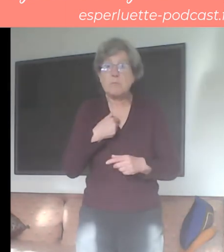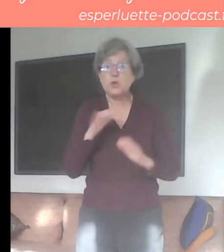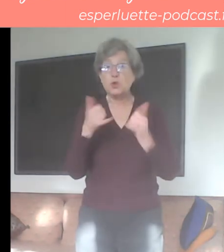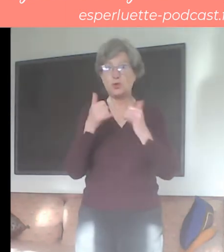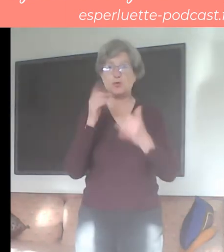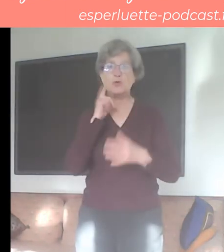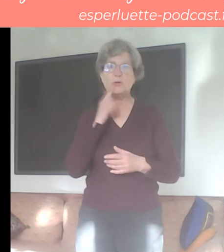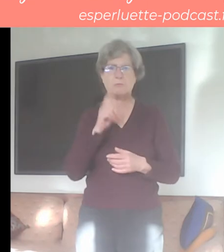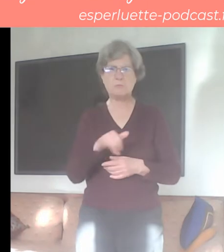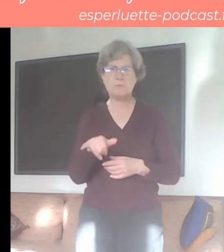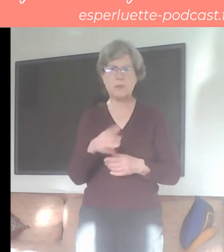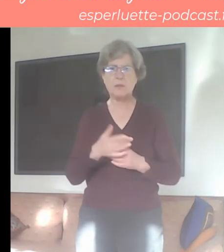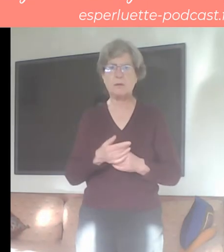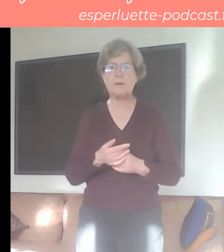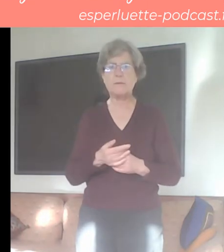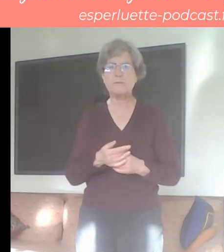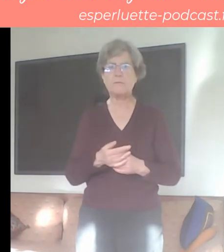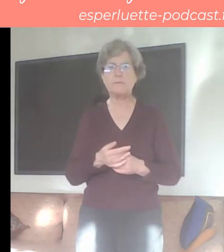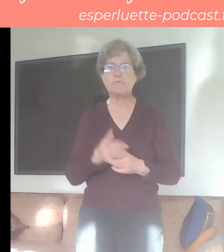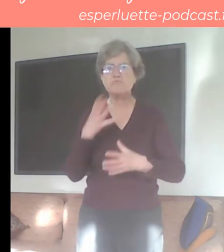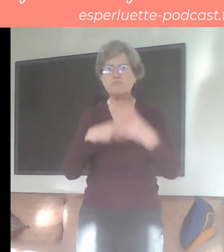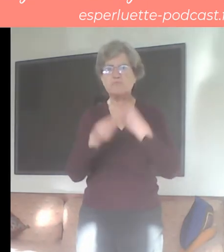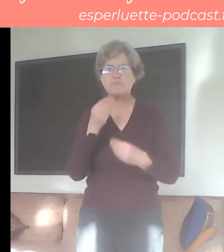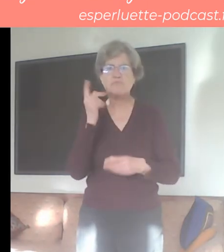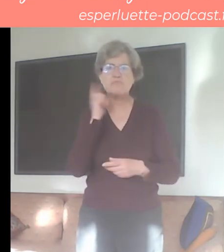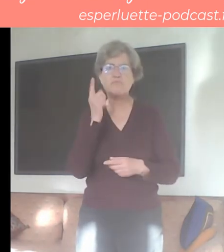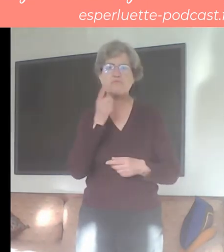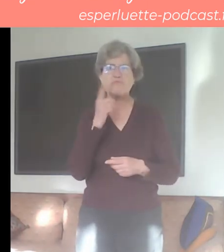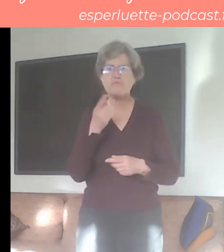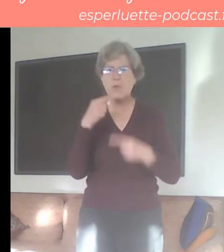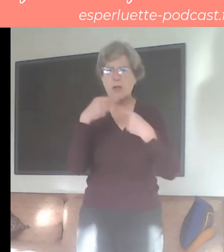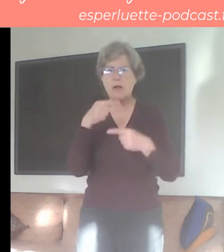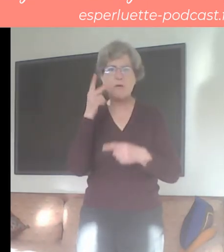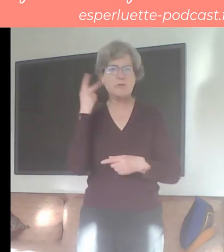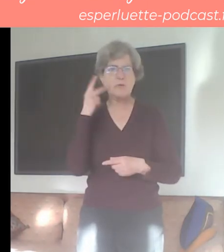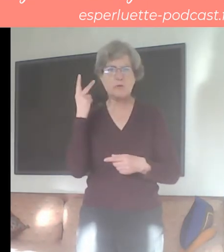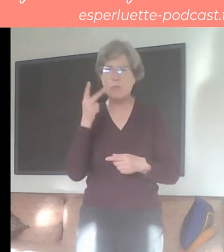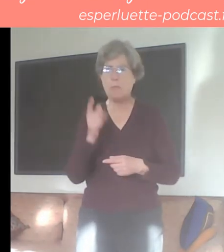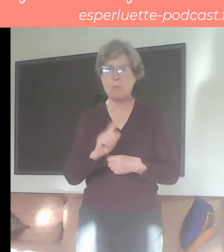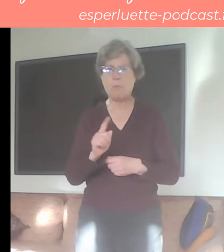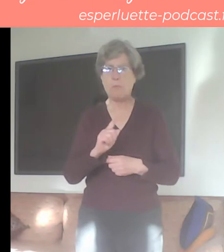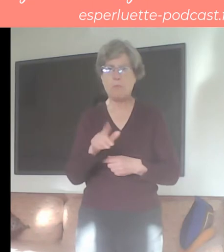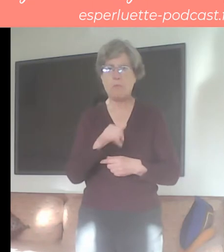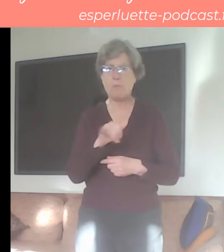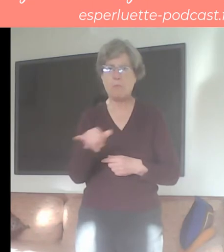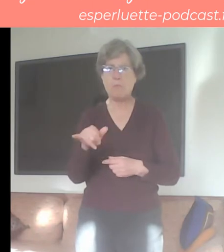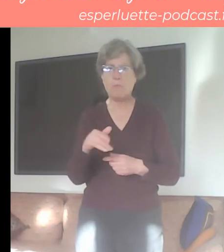très opprimés par les entendants. Et quand je dis opprimés, c'est opprimés, c'est-à-dire les mains attachées. J'ai même un copain sourd